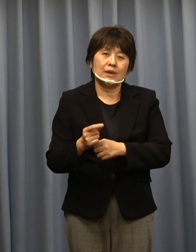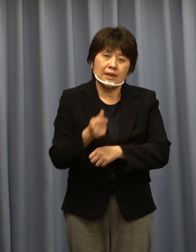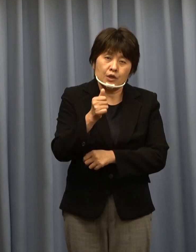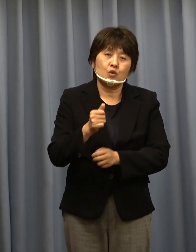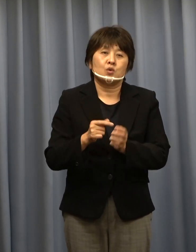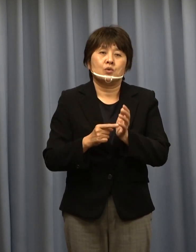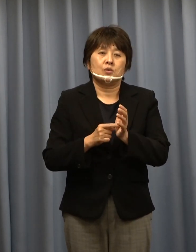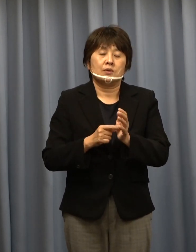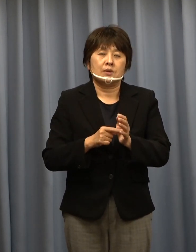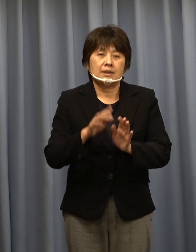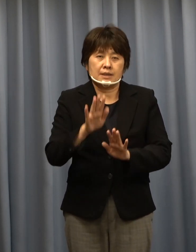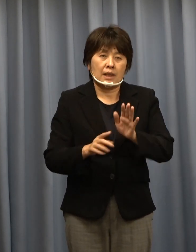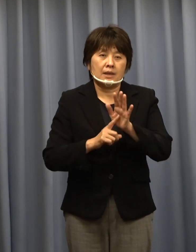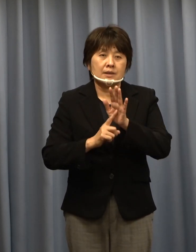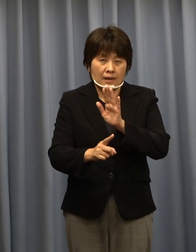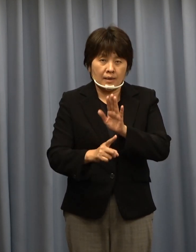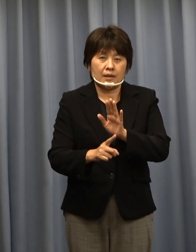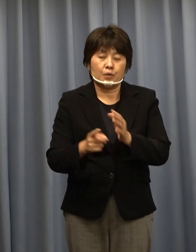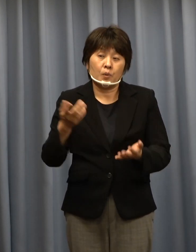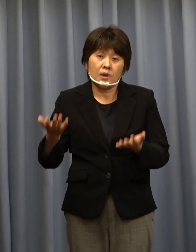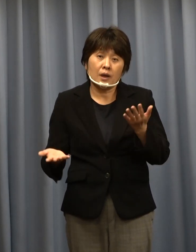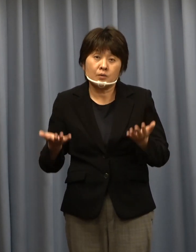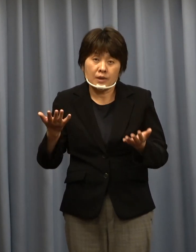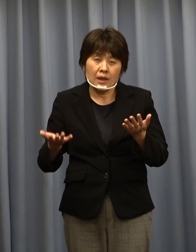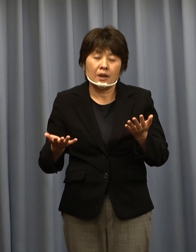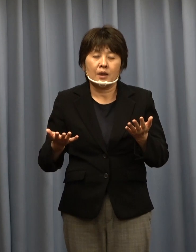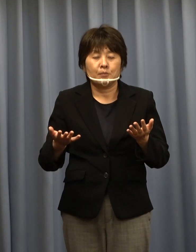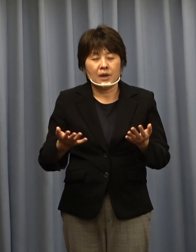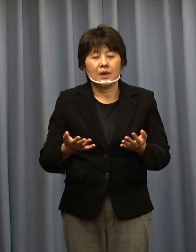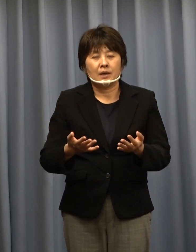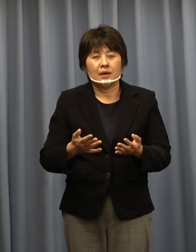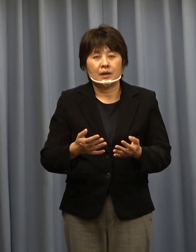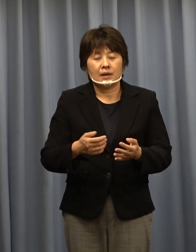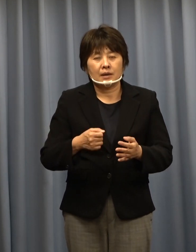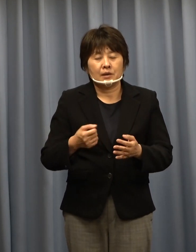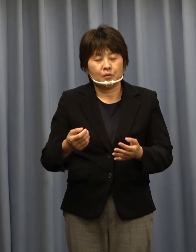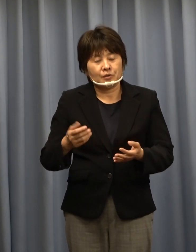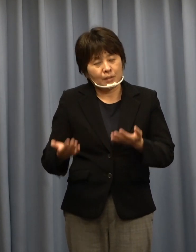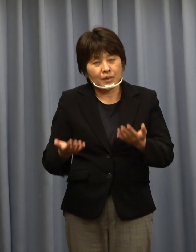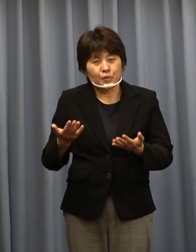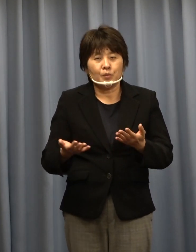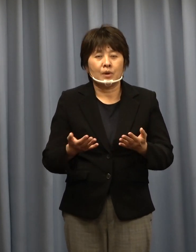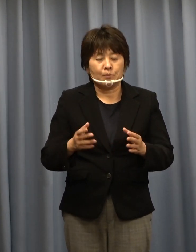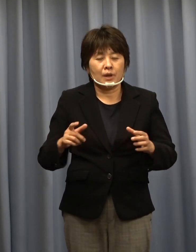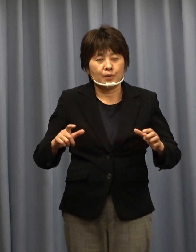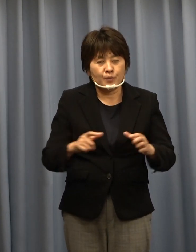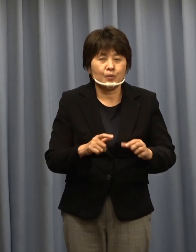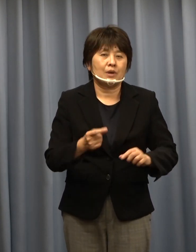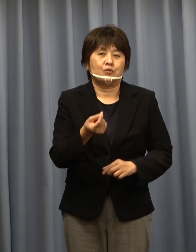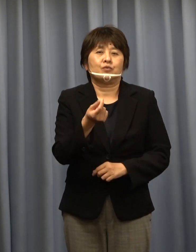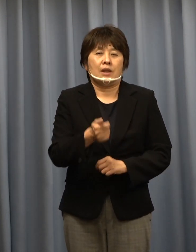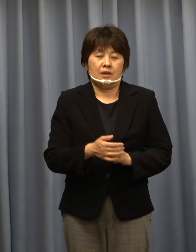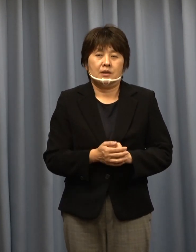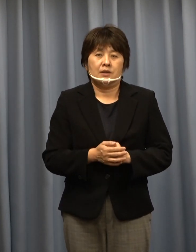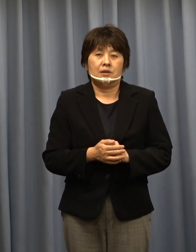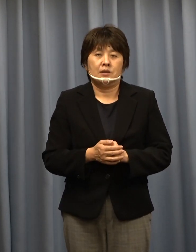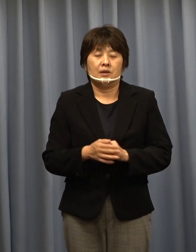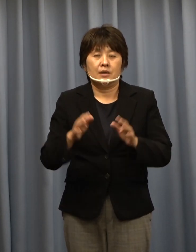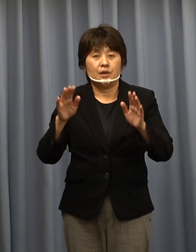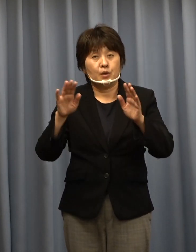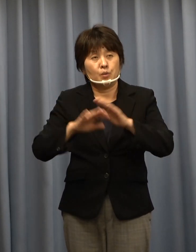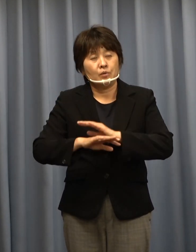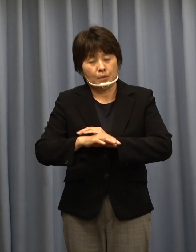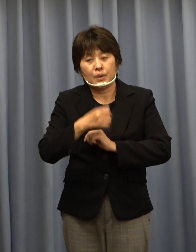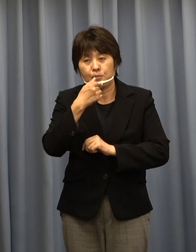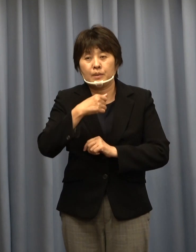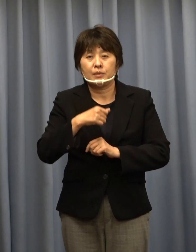と比較をして、残念ながら我々は期待するほど減らなかった人手については、特に昼間ですね、夜についてはそうでも